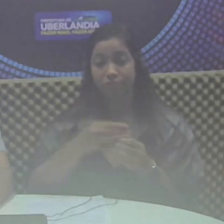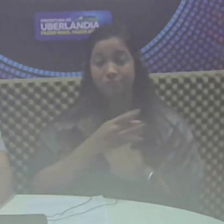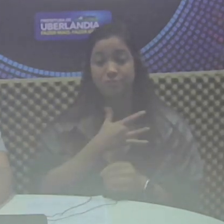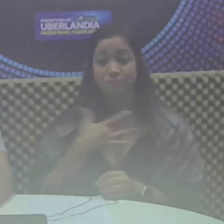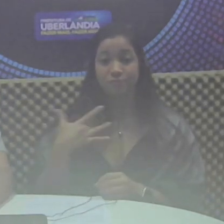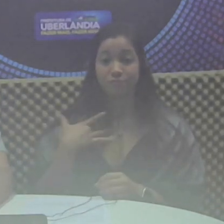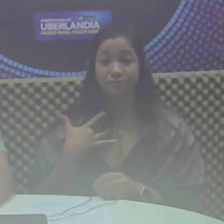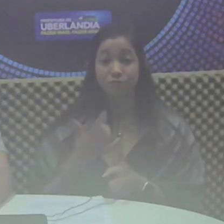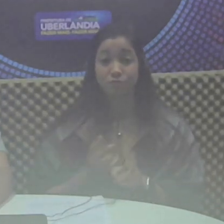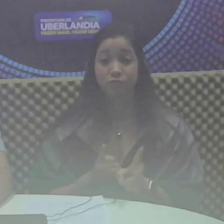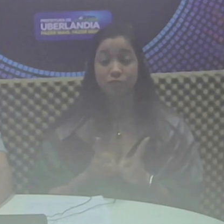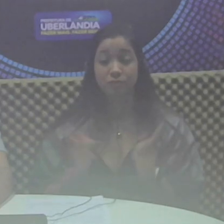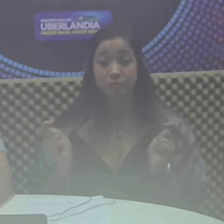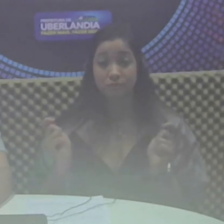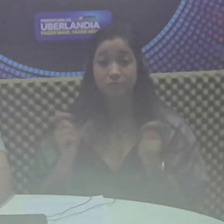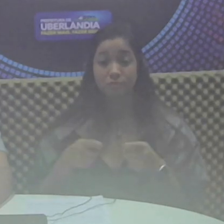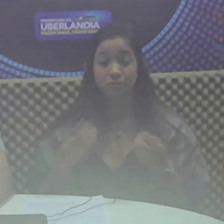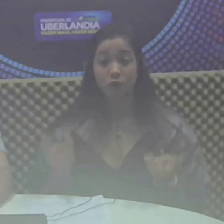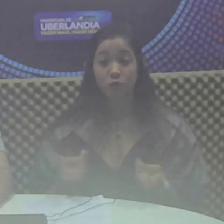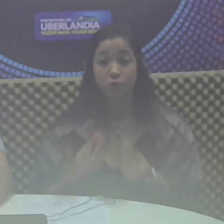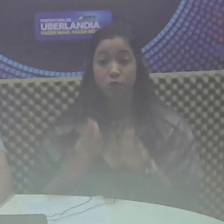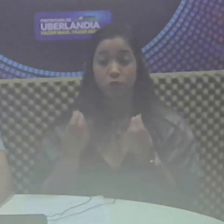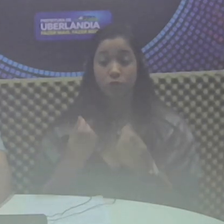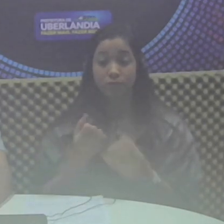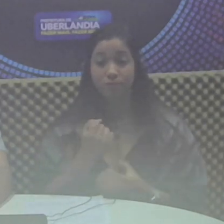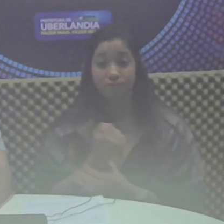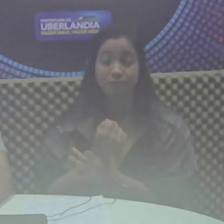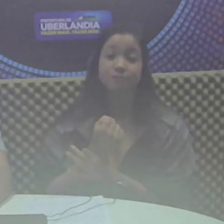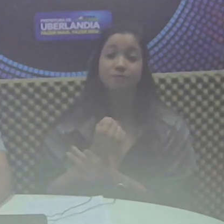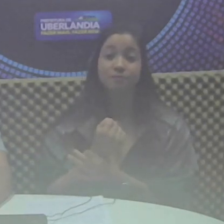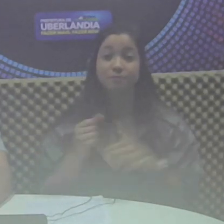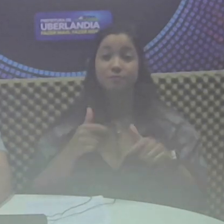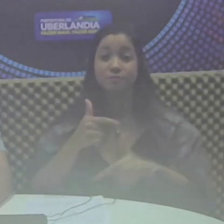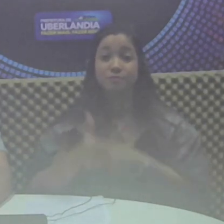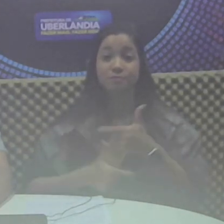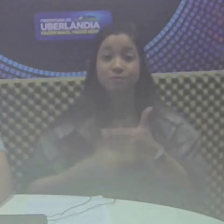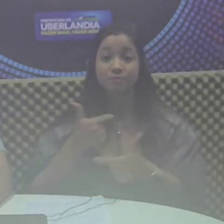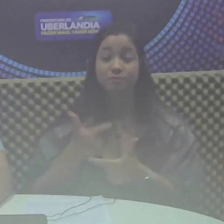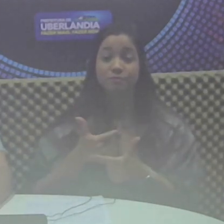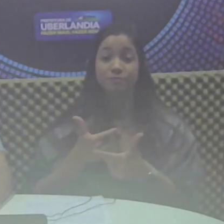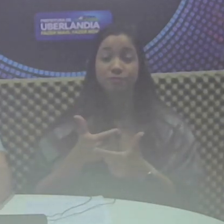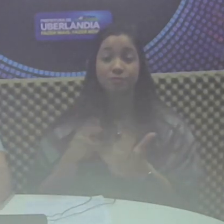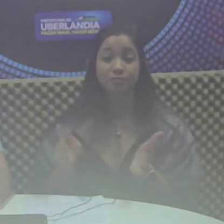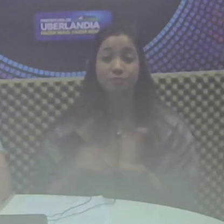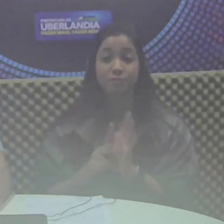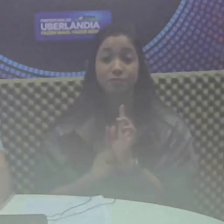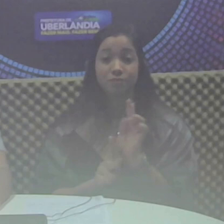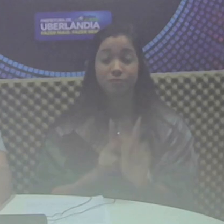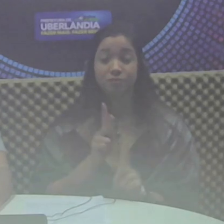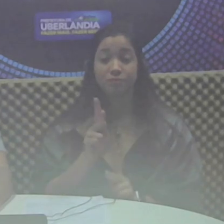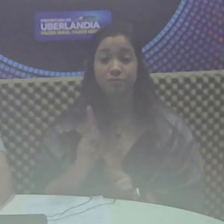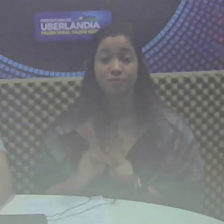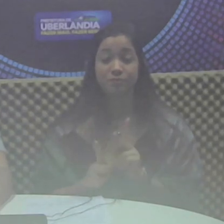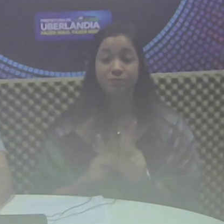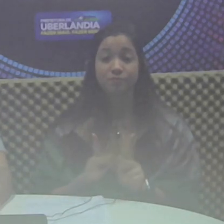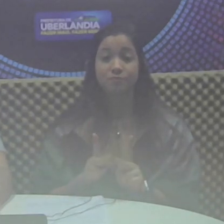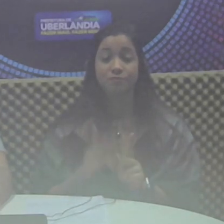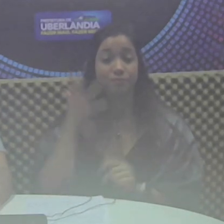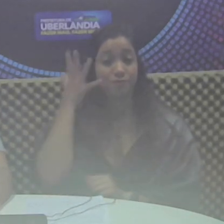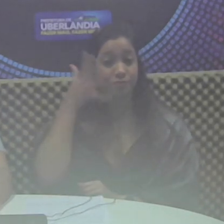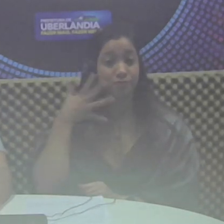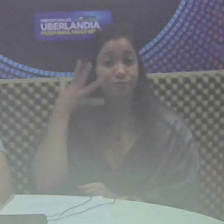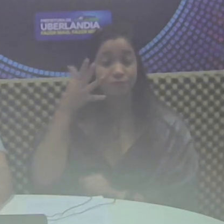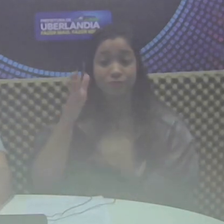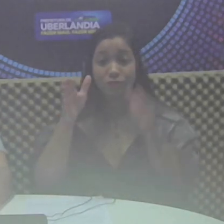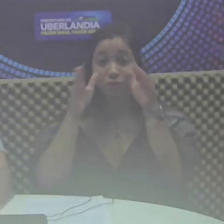para continuar garantindo a qualidade e segurança dos serviços que são prestados à população. As palestras têm